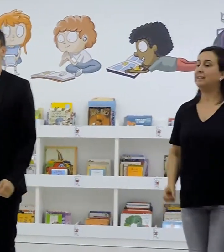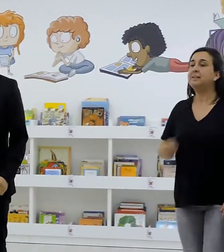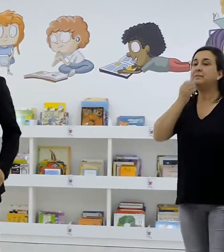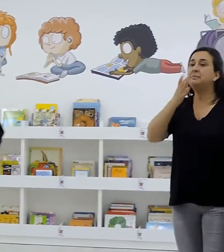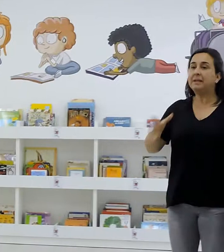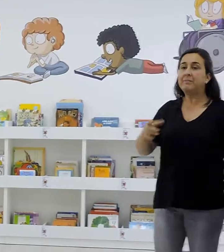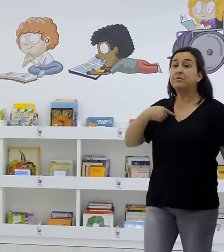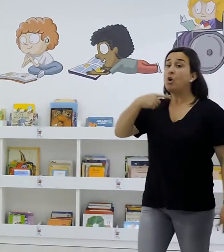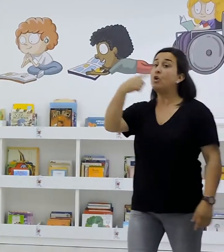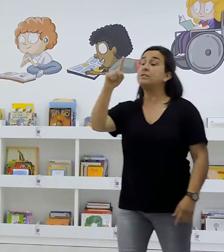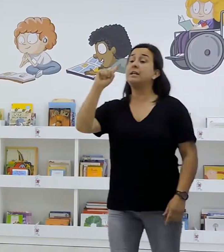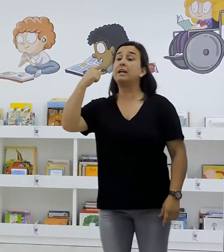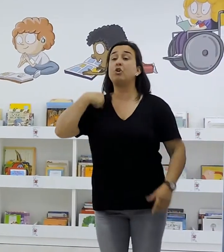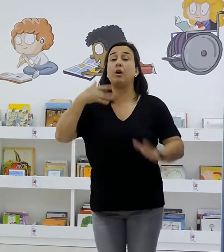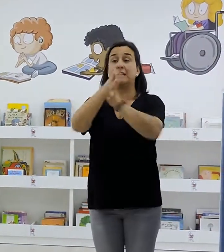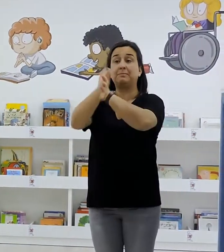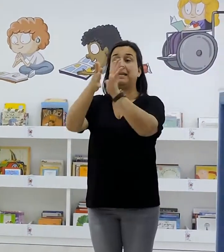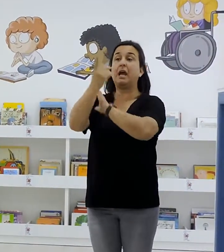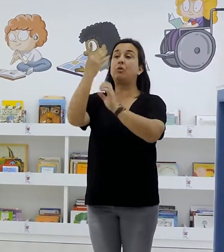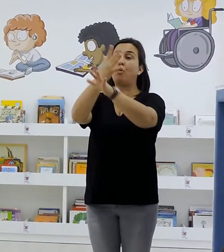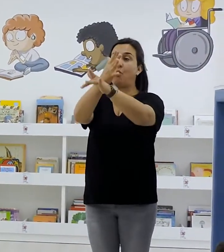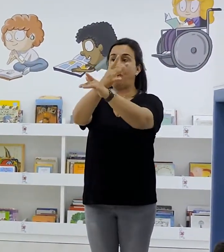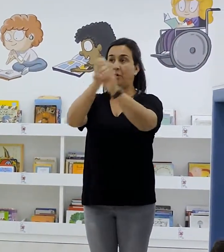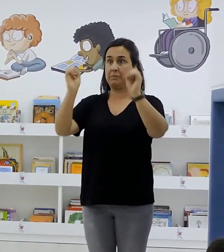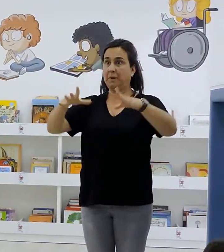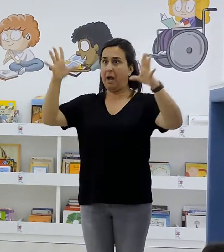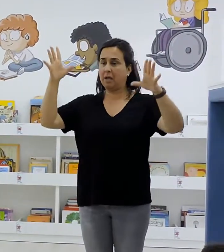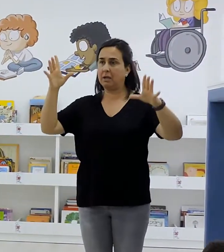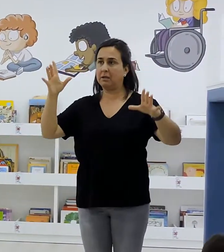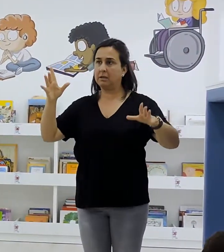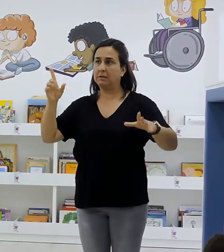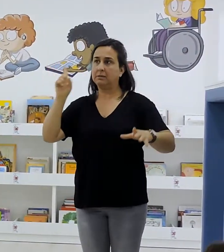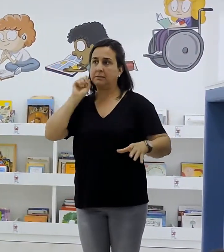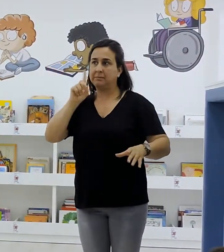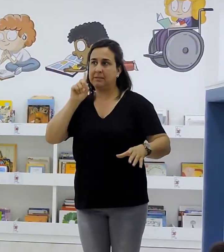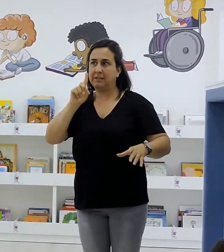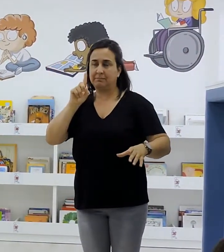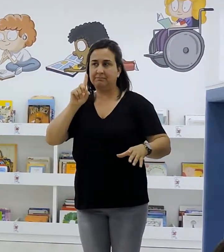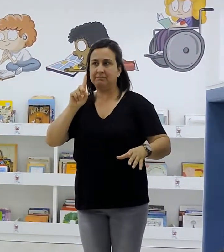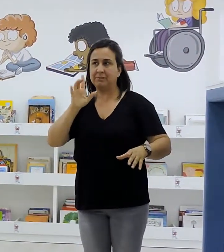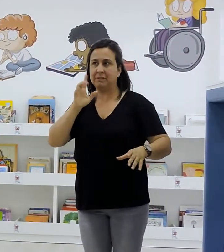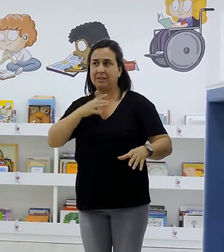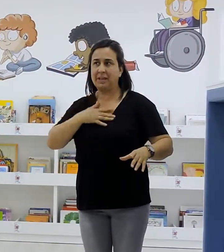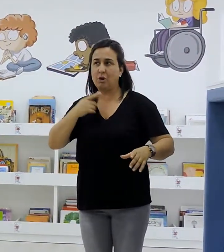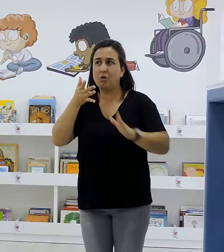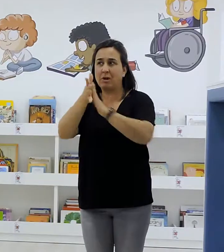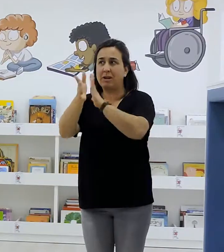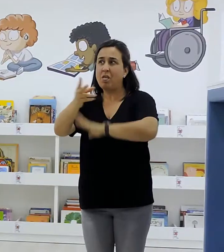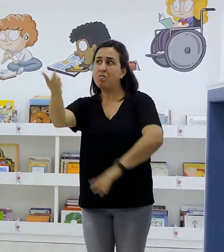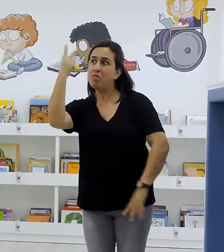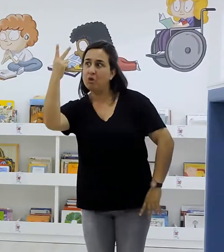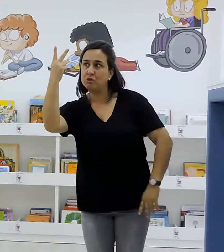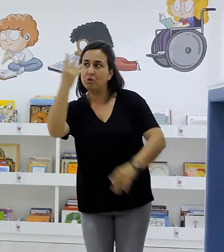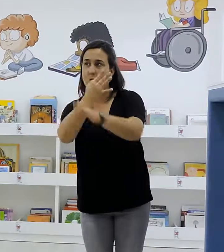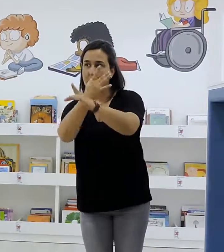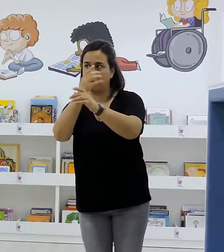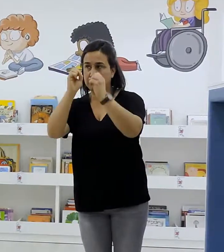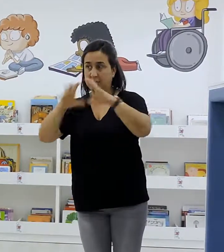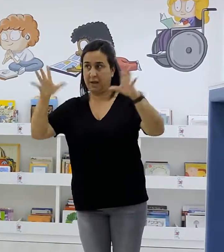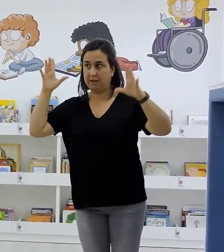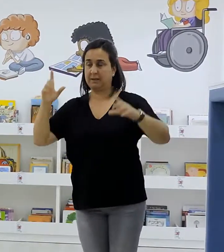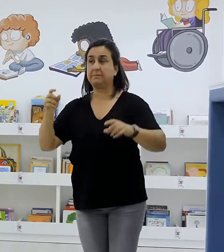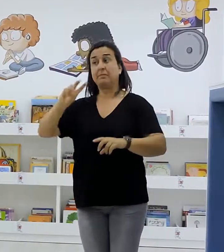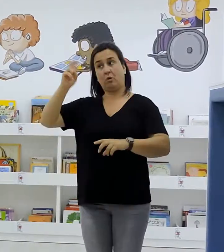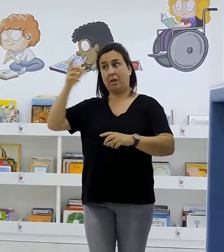Bueno, os dije que os iba a explicar un juego de magia. Os Sí. mentí, os voy a explicar 2. Este va a ser el otro.